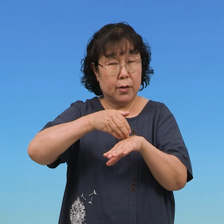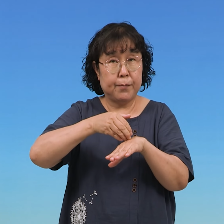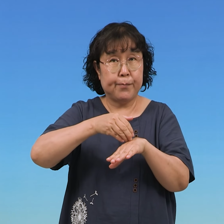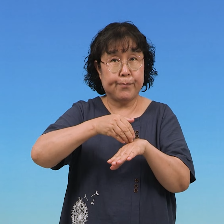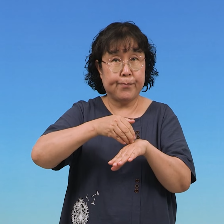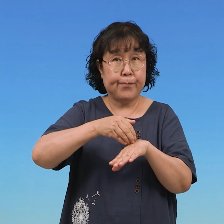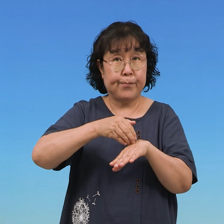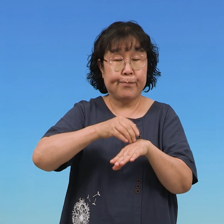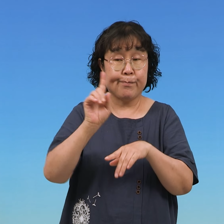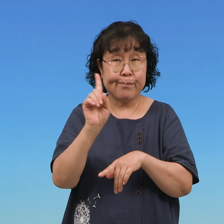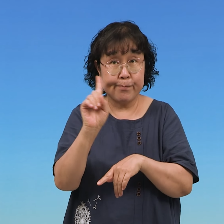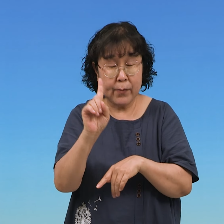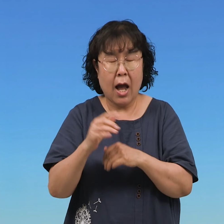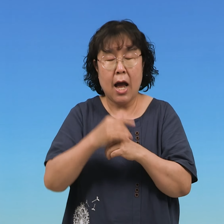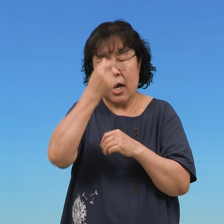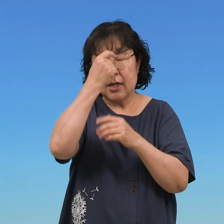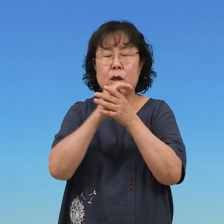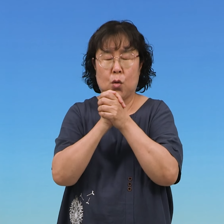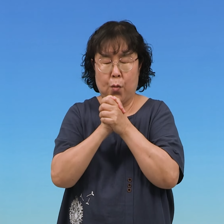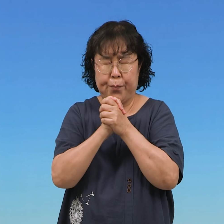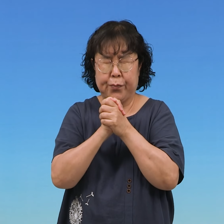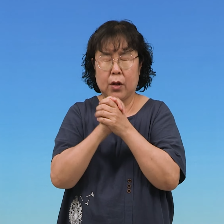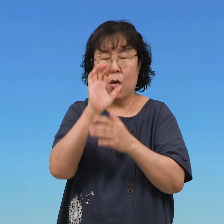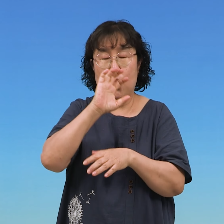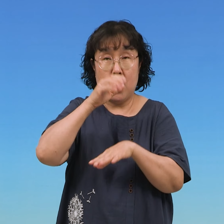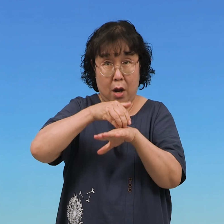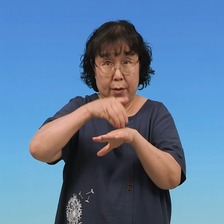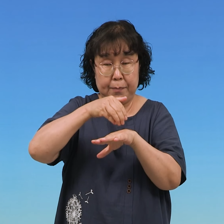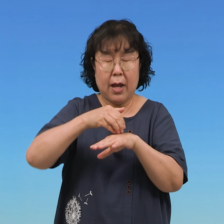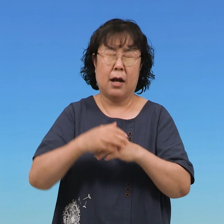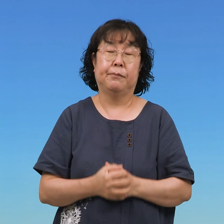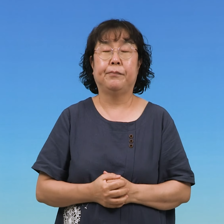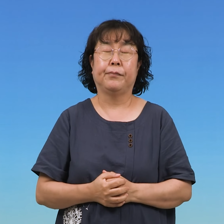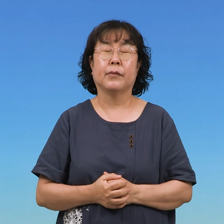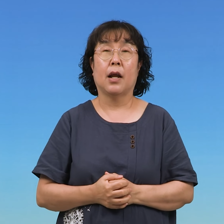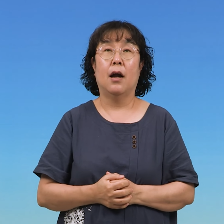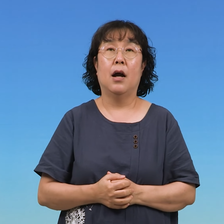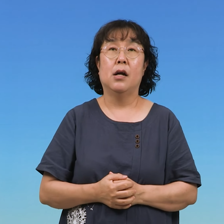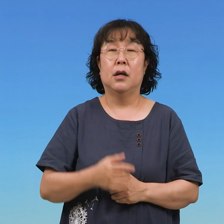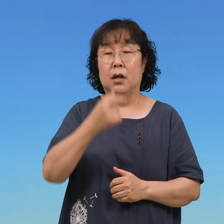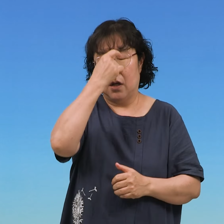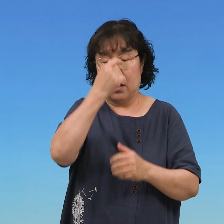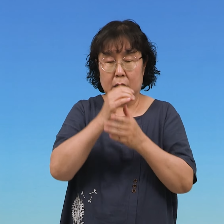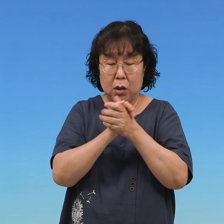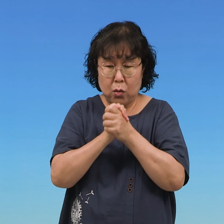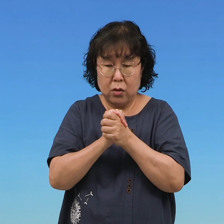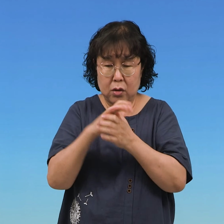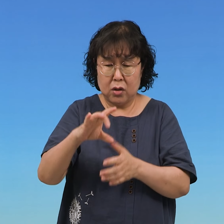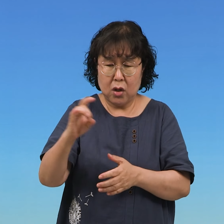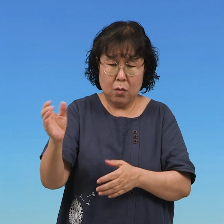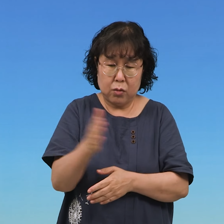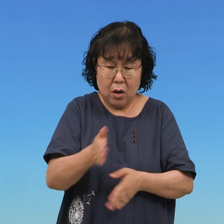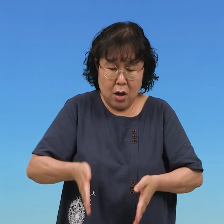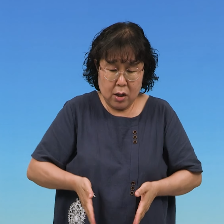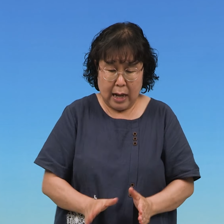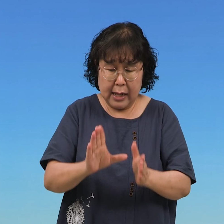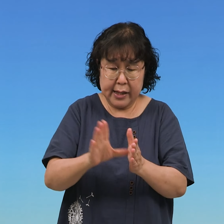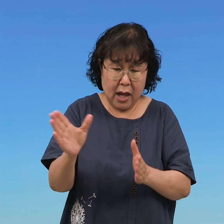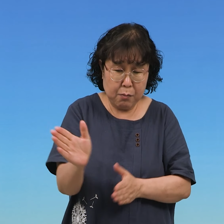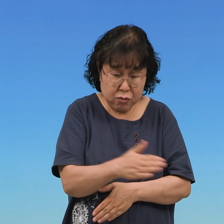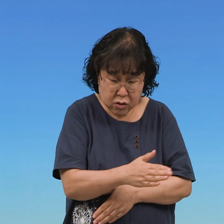기초 다지기 훈련이 뭐냐? 기도 훈련이라 그랬습니다. 기억하시죠? 기도는 타고나는 게 아니에요. 날